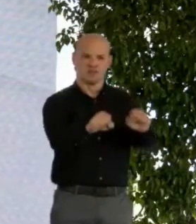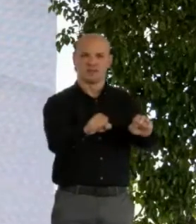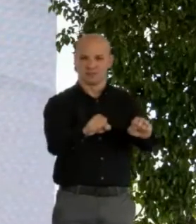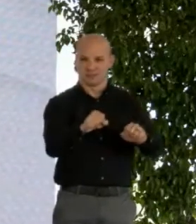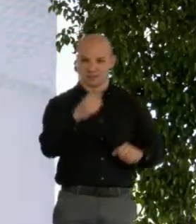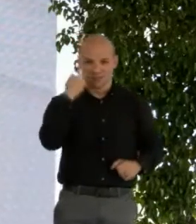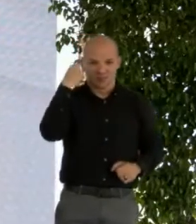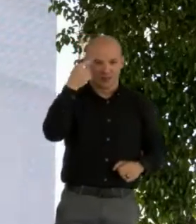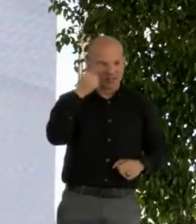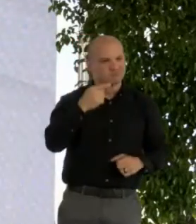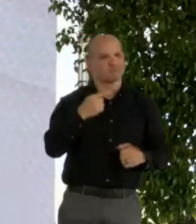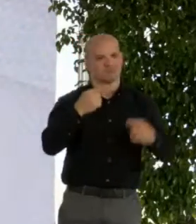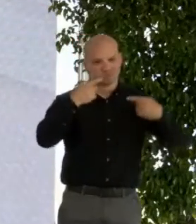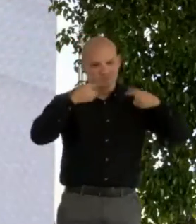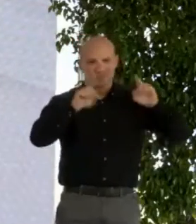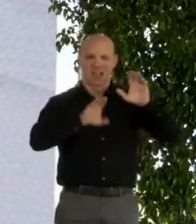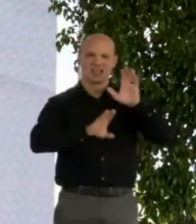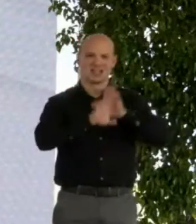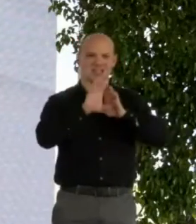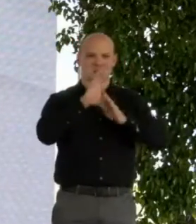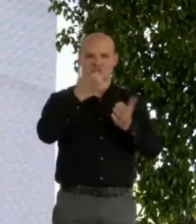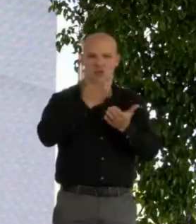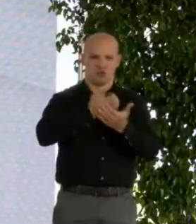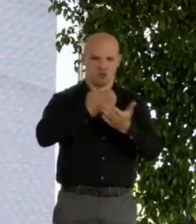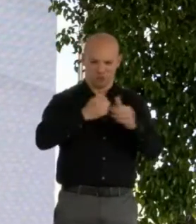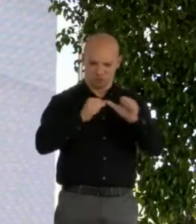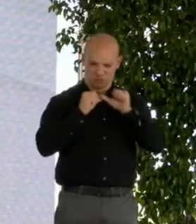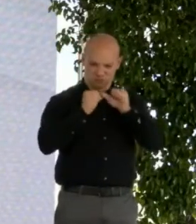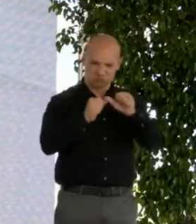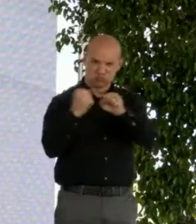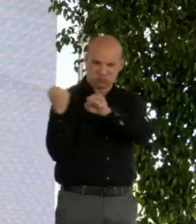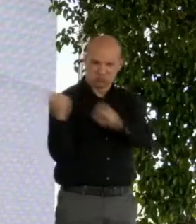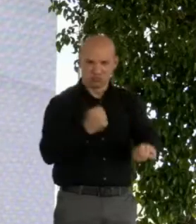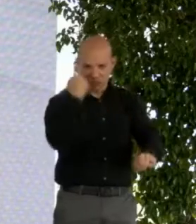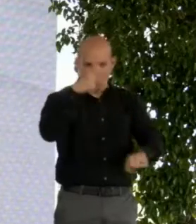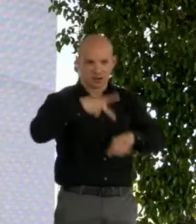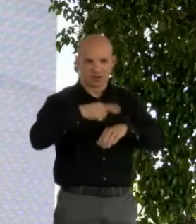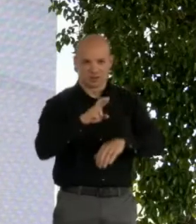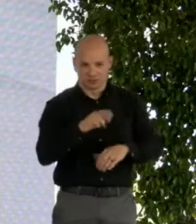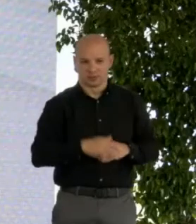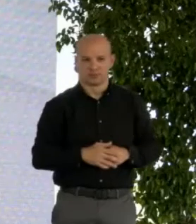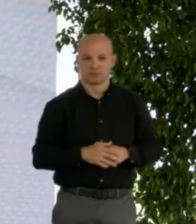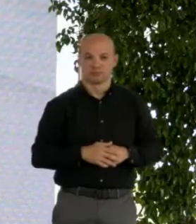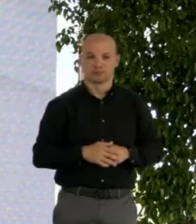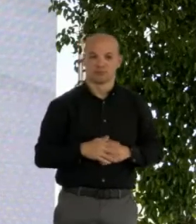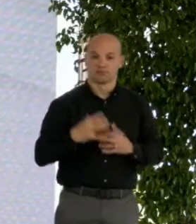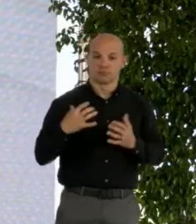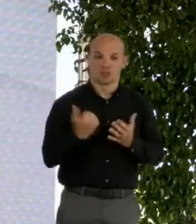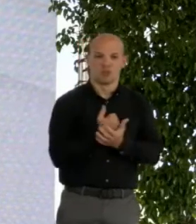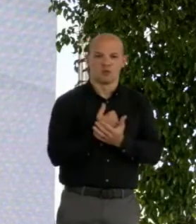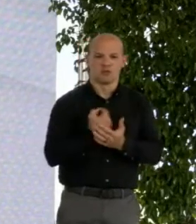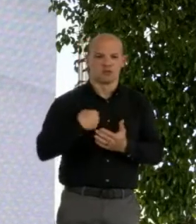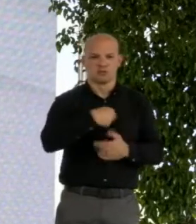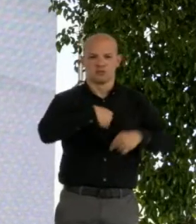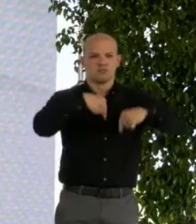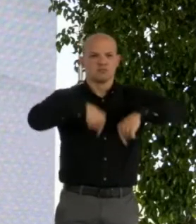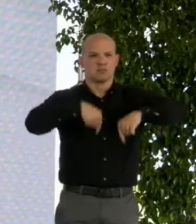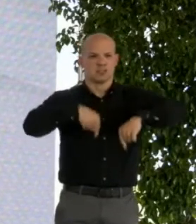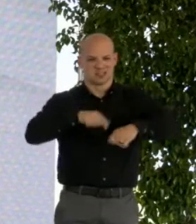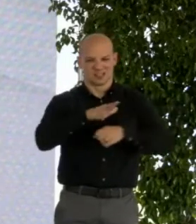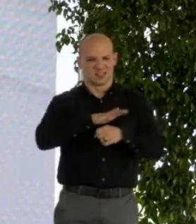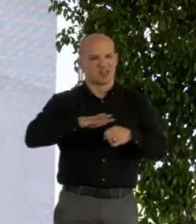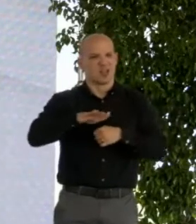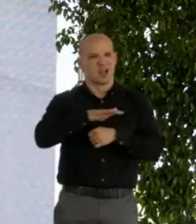para lograr un desarrollo económico sostenible para Puerto Rico. Quiero también aprovechar que estamos aquí en nuestra